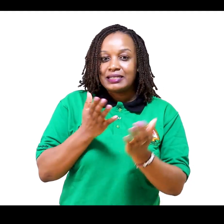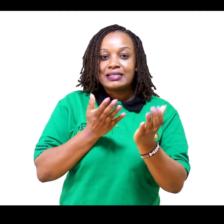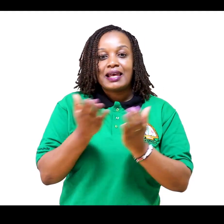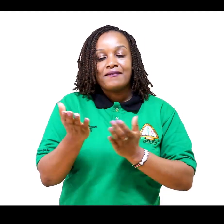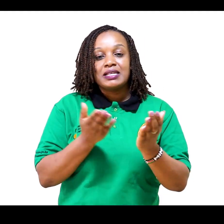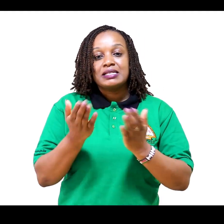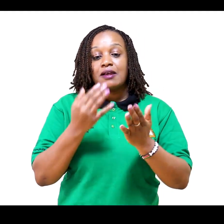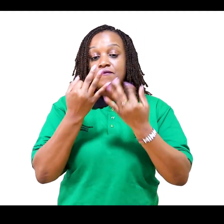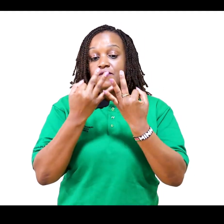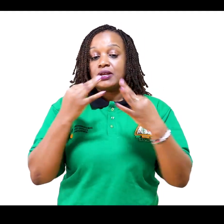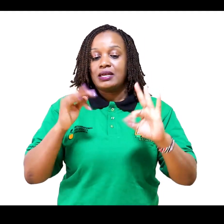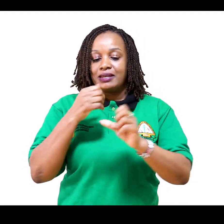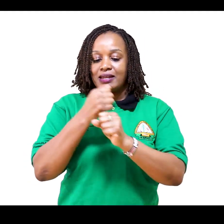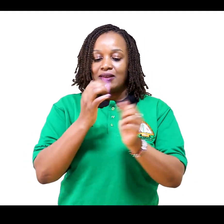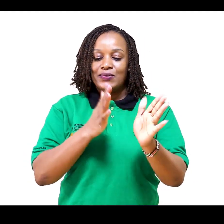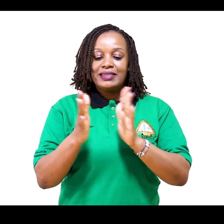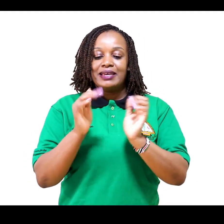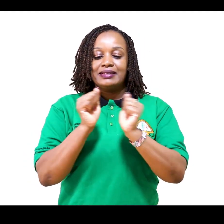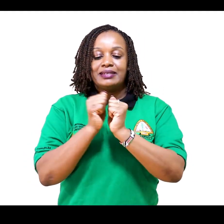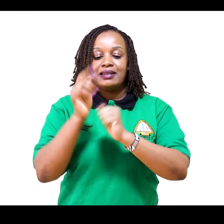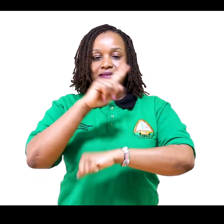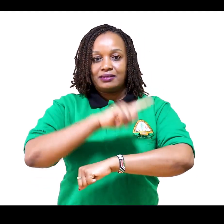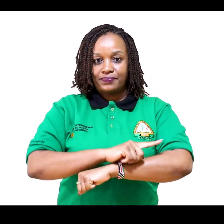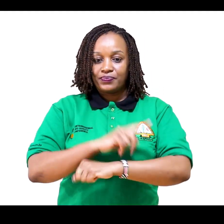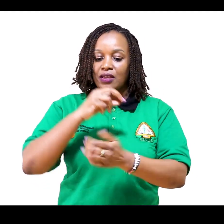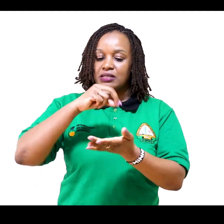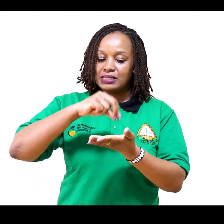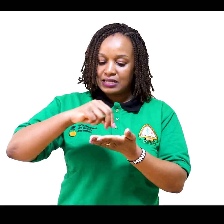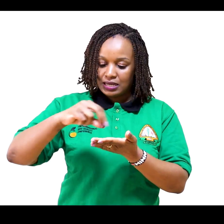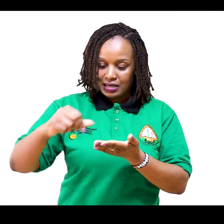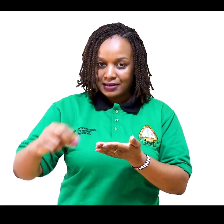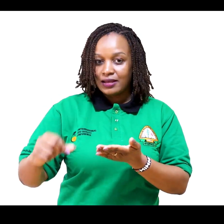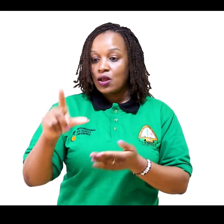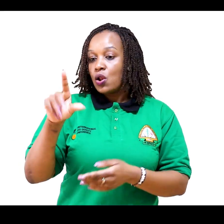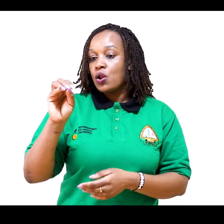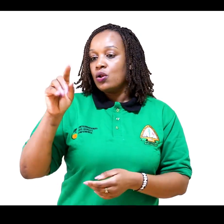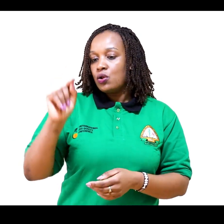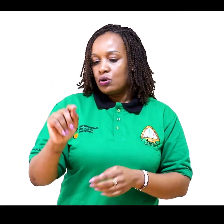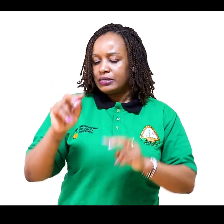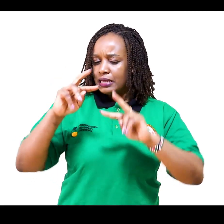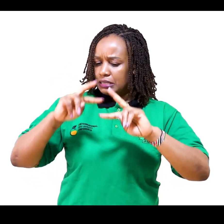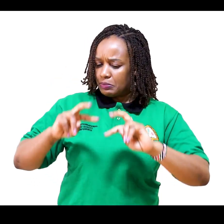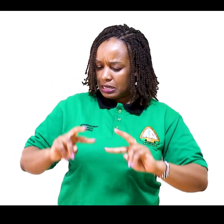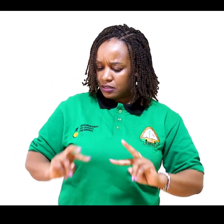haina malipo na inafanywa kwa siku 10. Kwa uchunguzi wa sehemu ya mbegu na